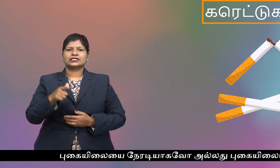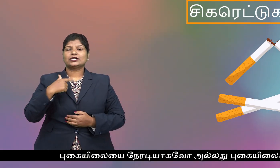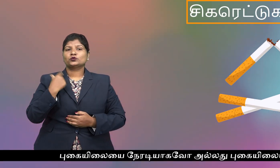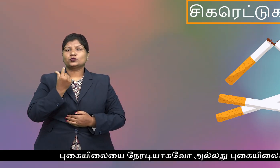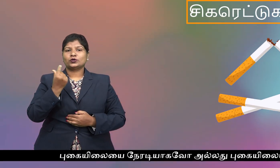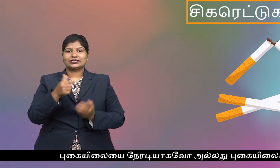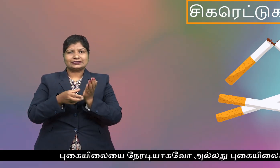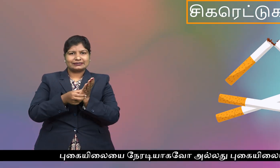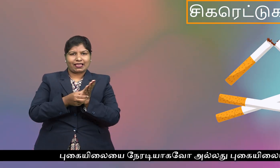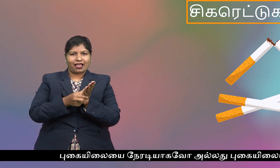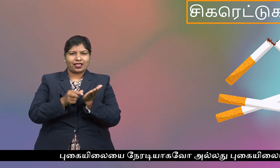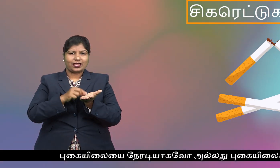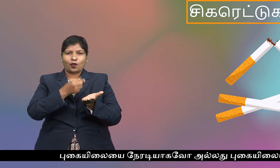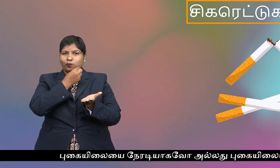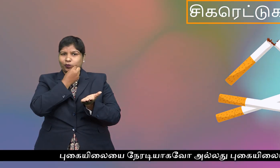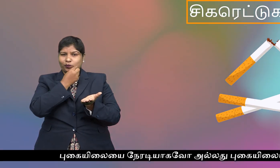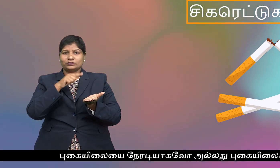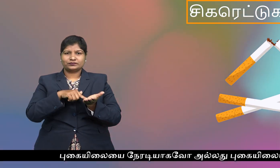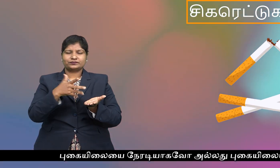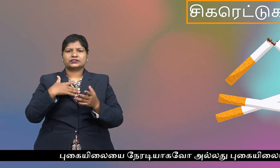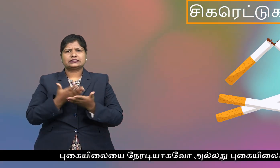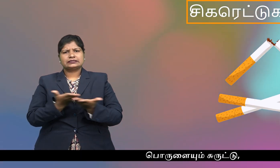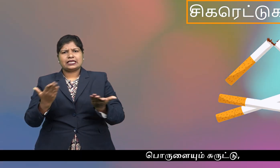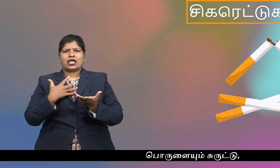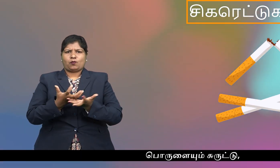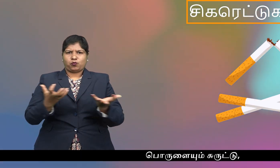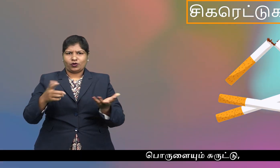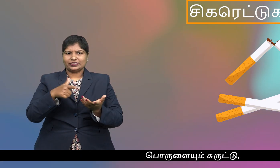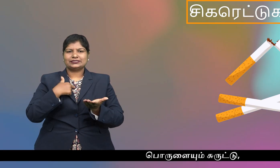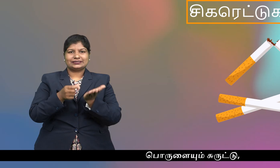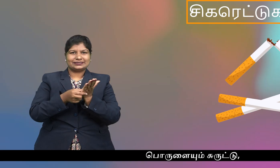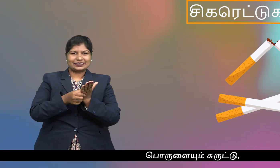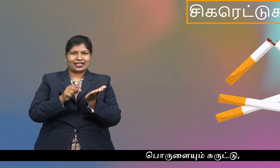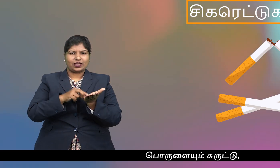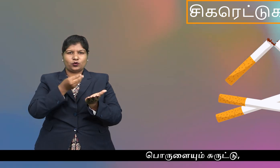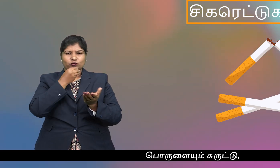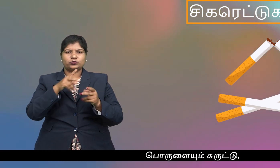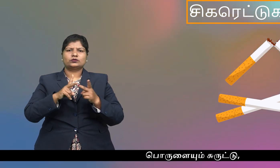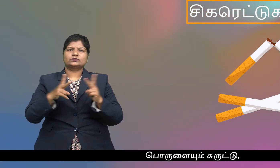புகையிலையை நேரடியாகவோ அல்லது புகையிலையின் எந்த பொருளையும் சுருட்டு,